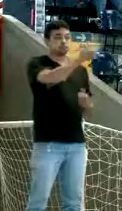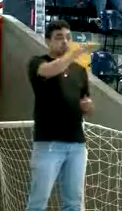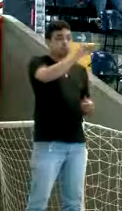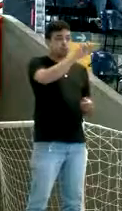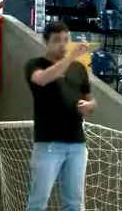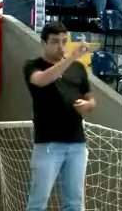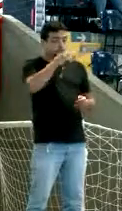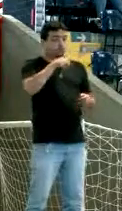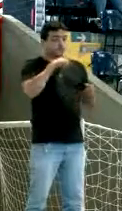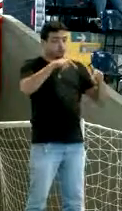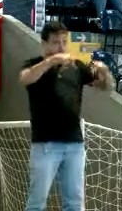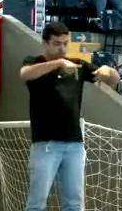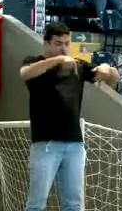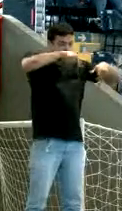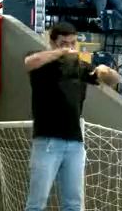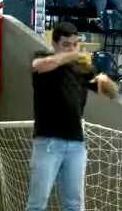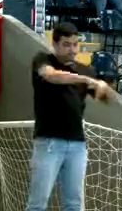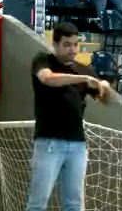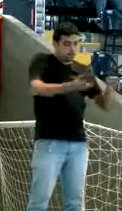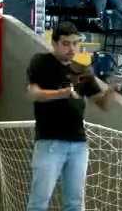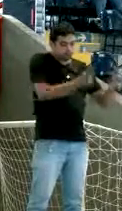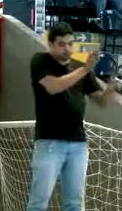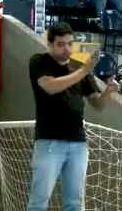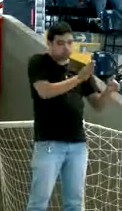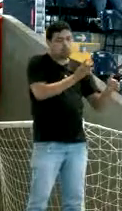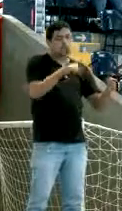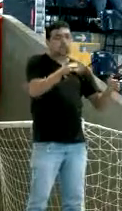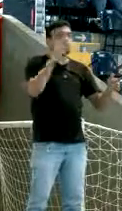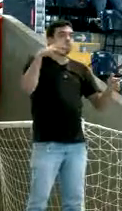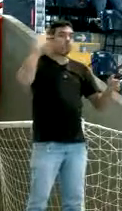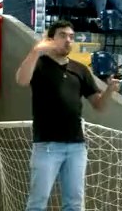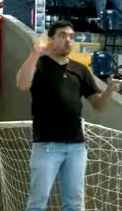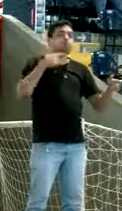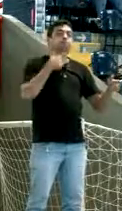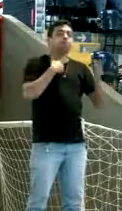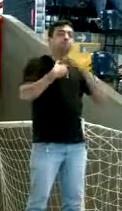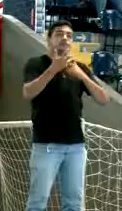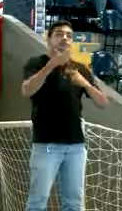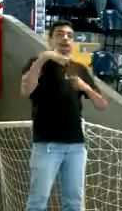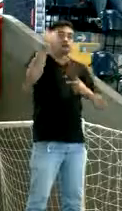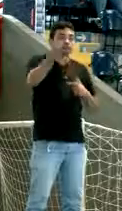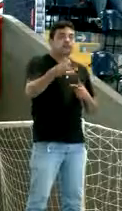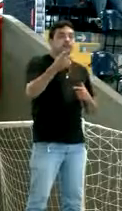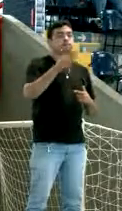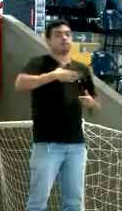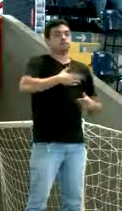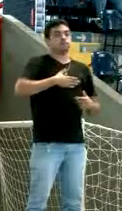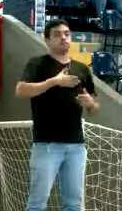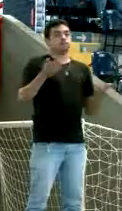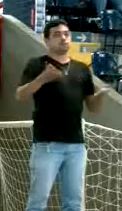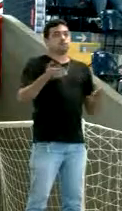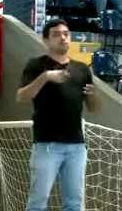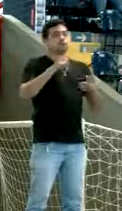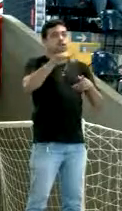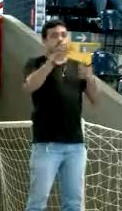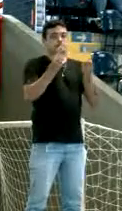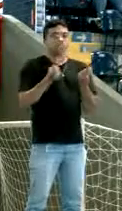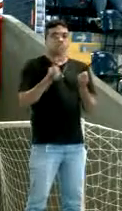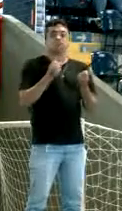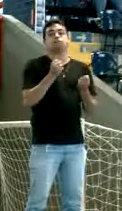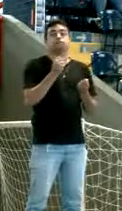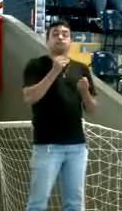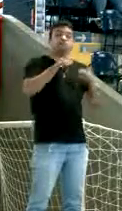colocava no toca-fita, bem que se quis, depois de tudo, ainda ser feliz. E agora ai se eu te pego, né?